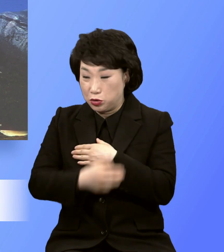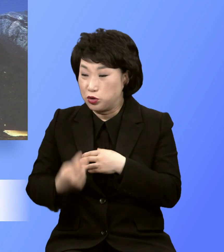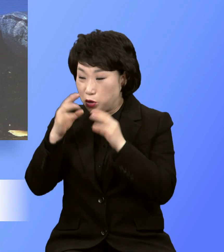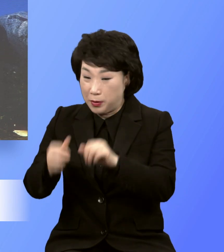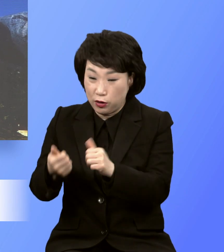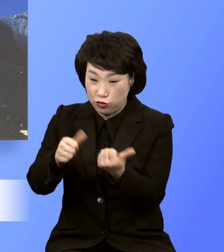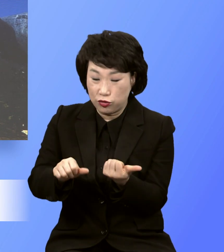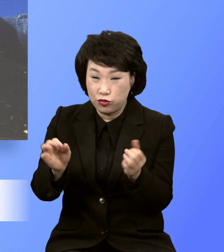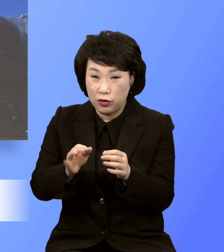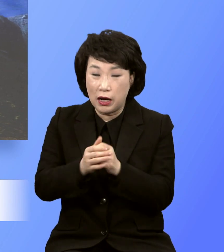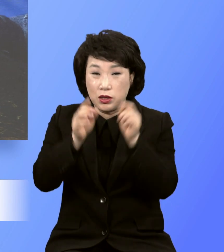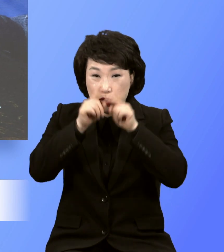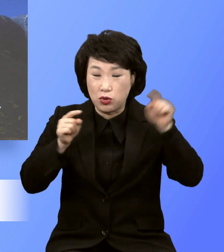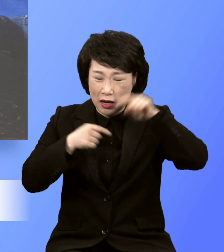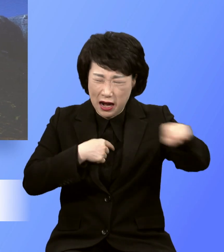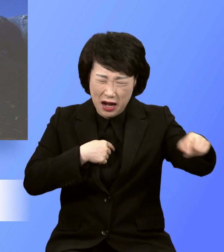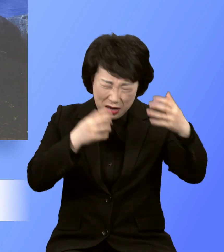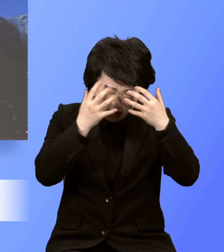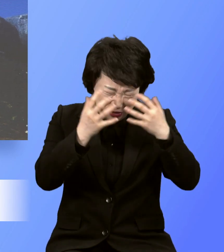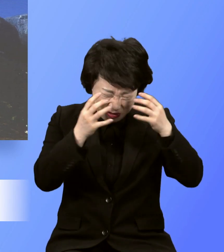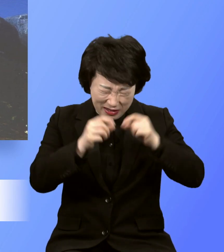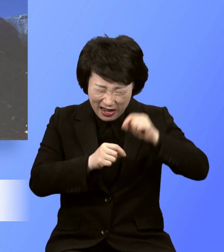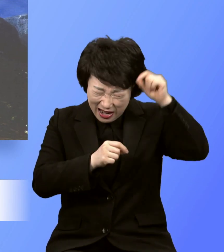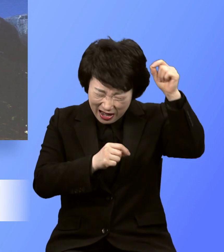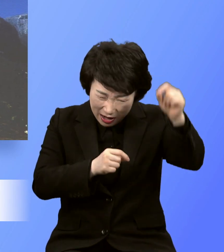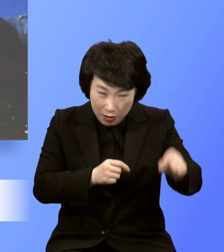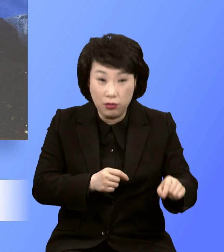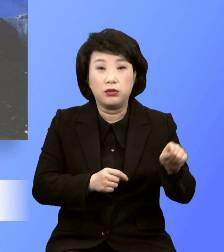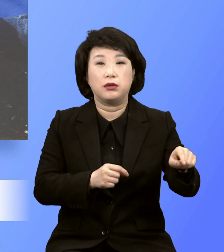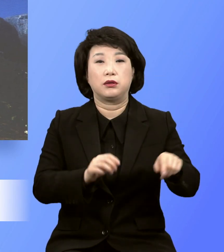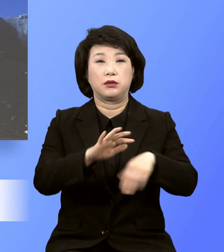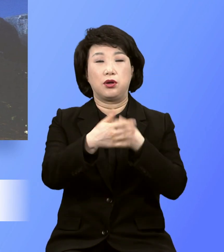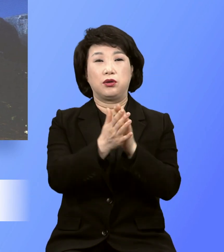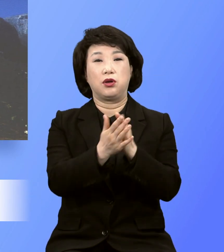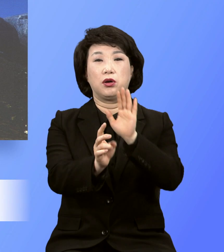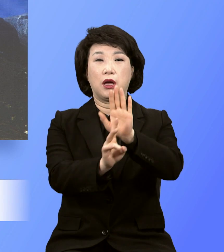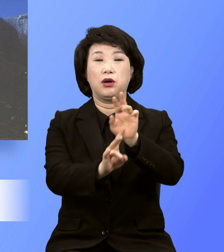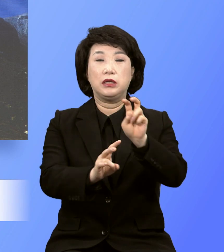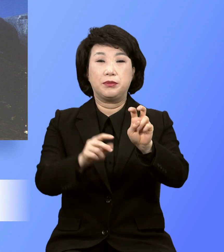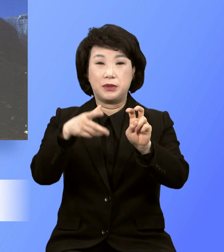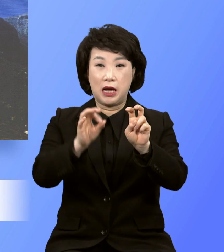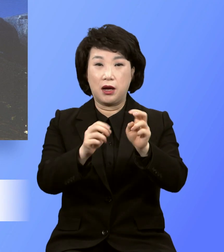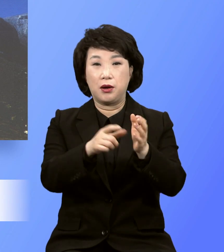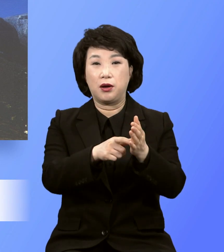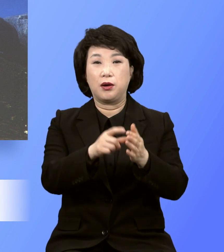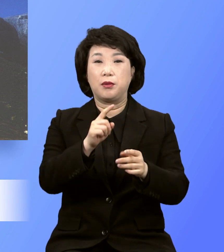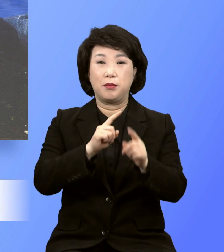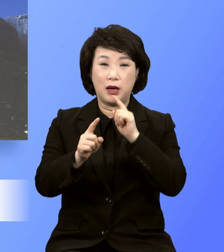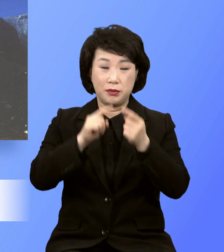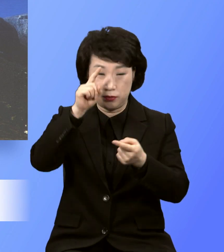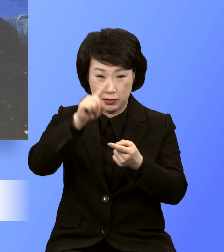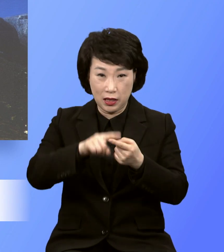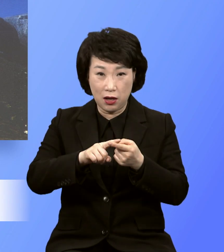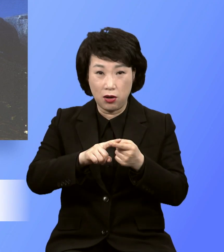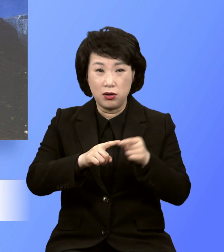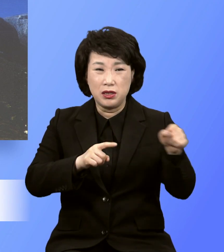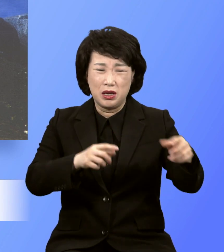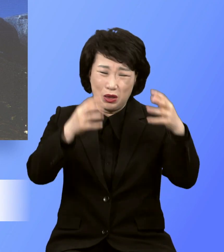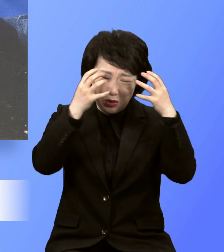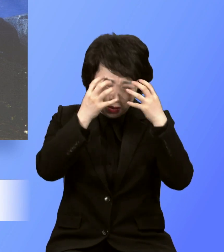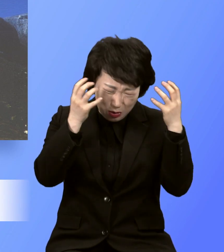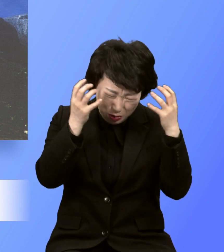영원토록 세소토록 괴로움을 받는다고 요한계시록 20장에 말씀하신 그대로 그